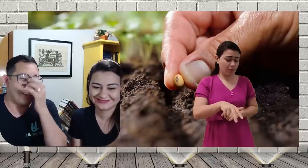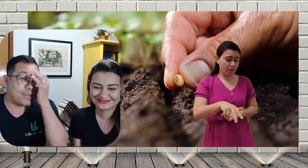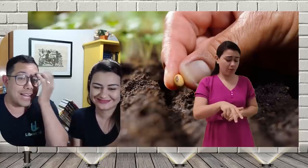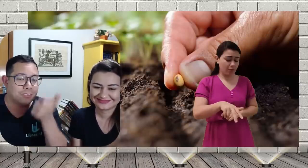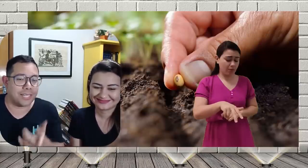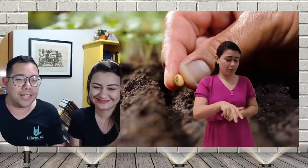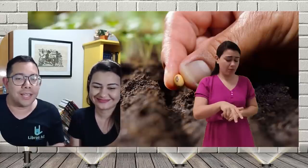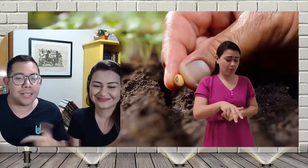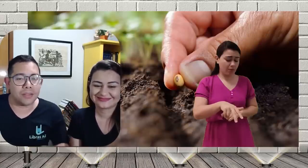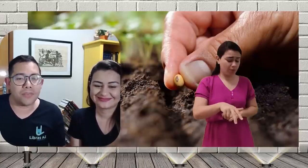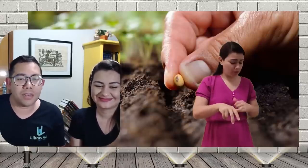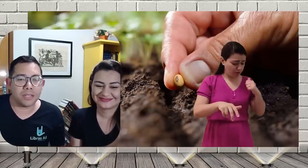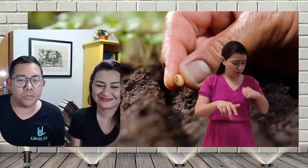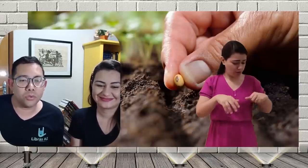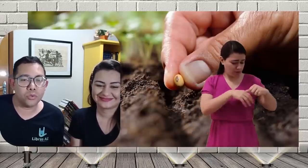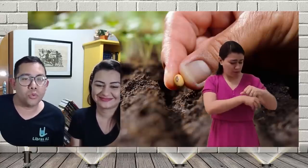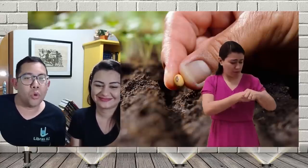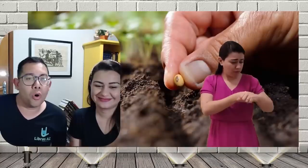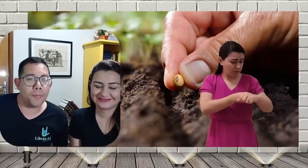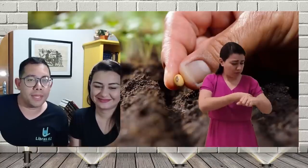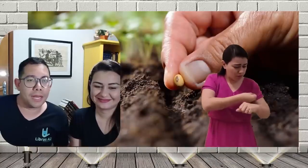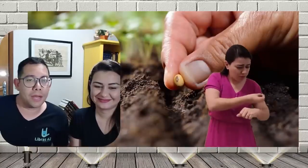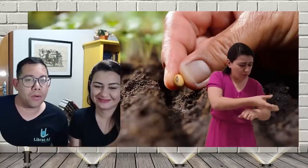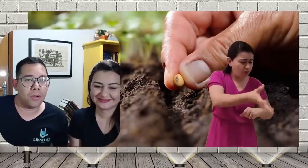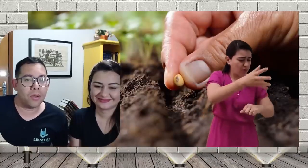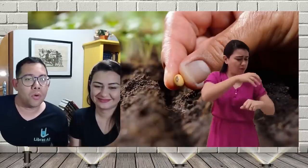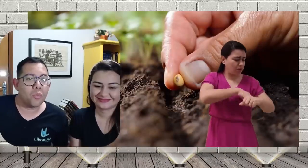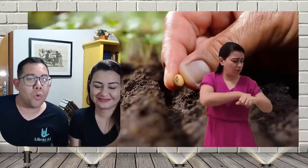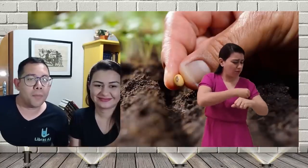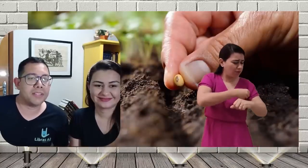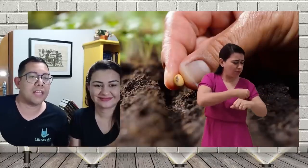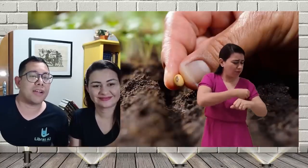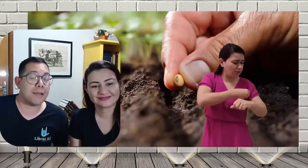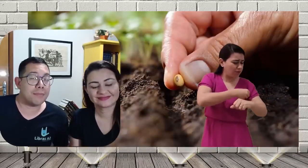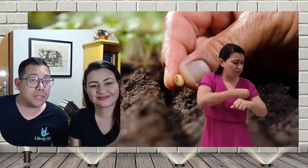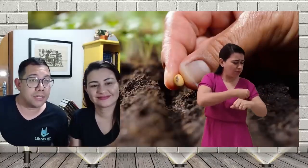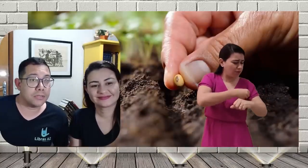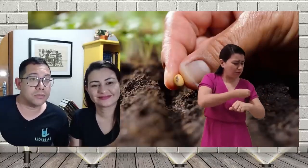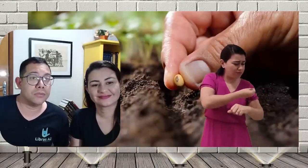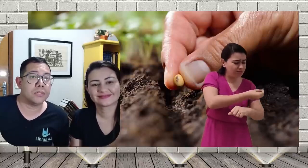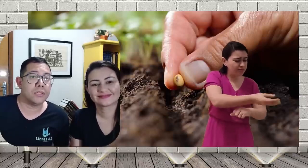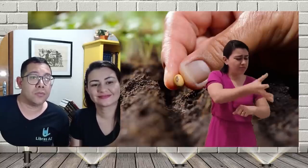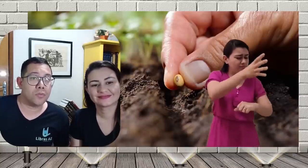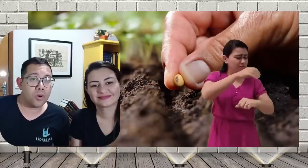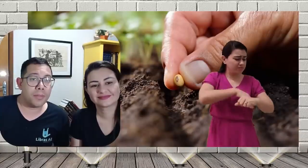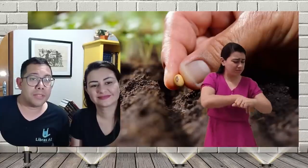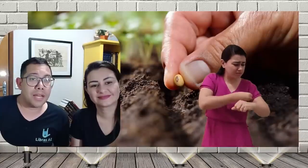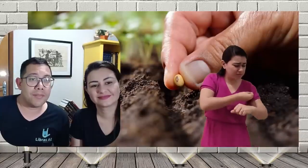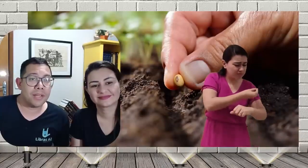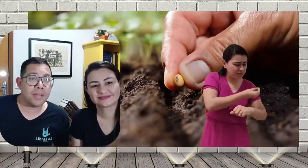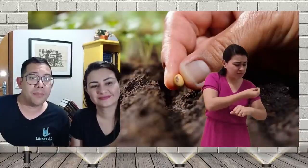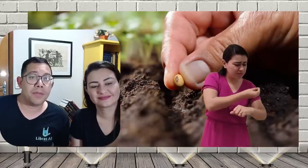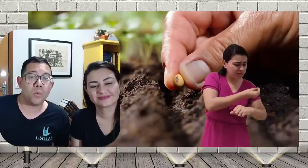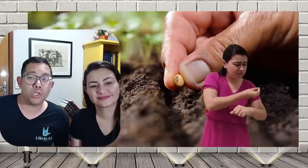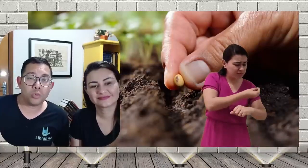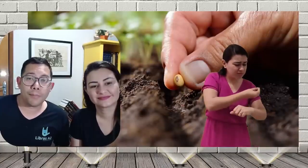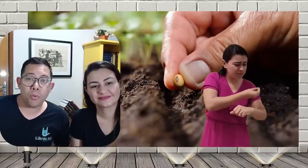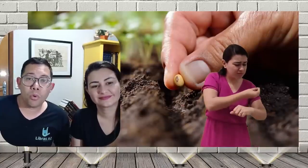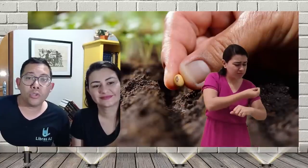no caso, né? Tá falando do homem. Olha lá, ó. O homem estava caminhando, o homem pegou a sua bolsa,